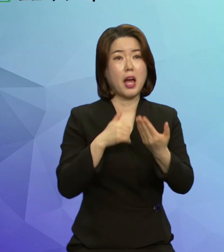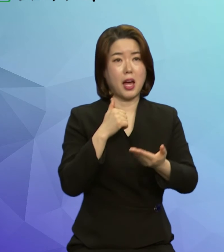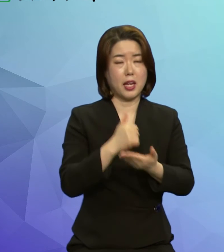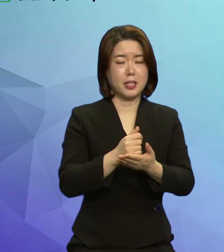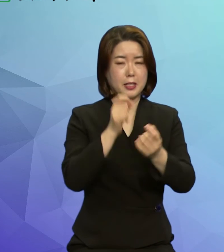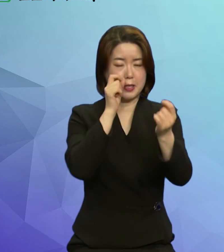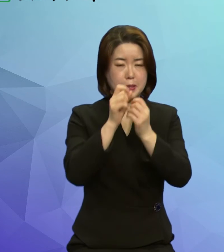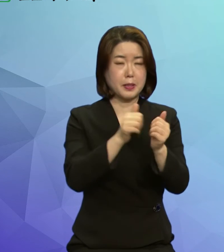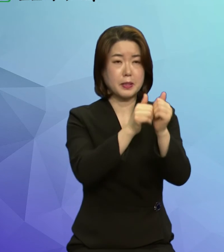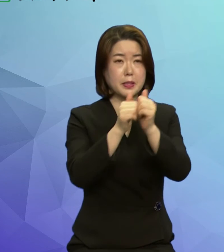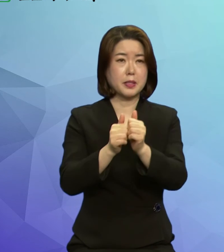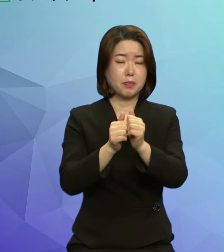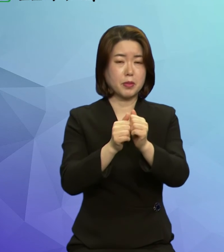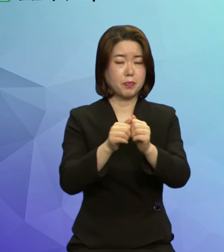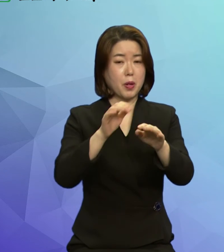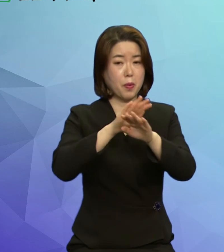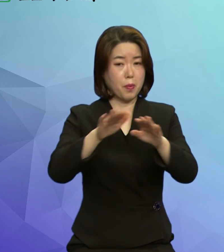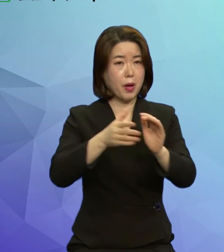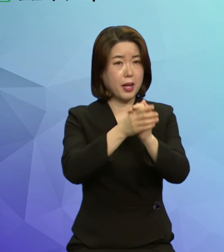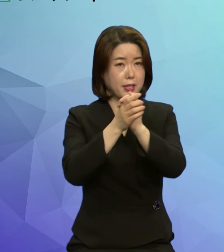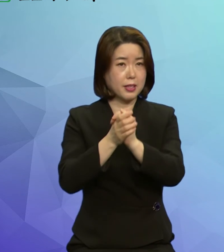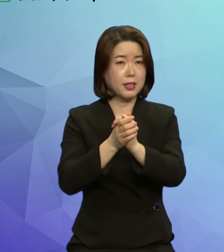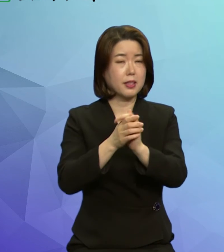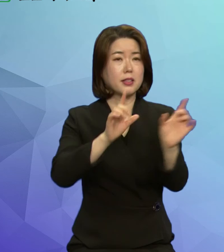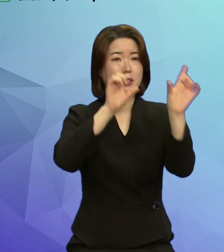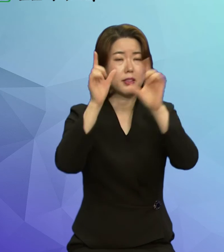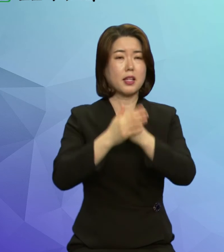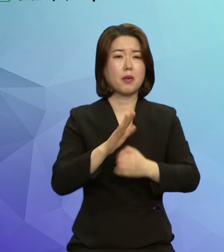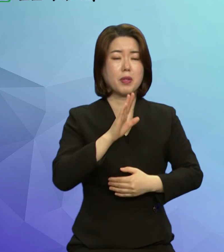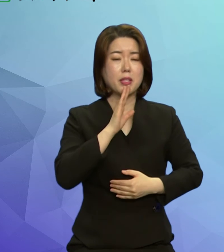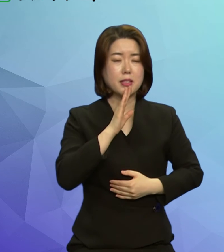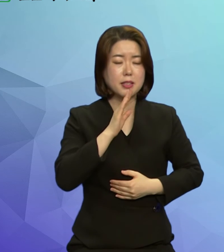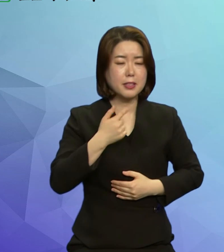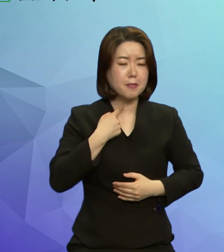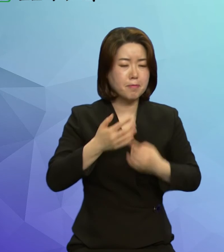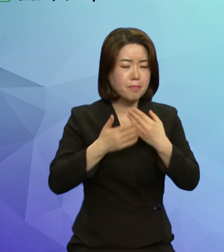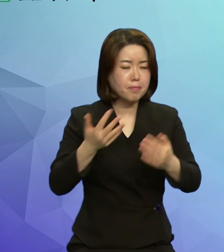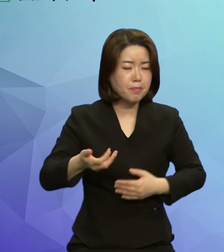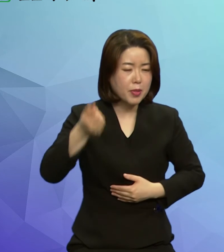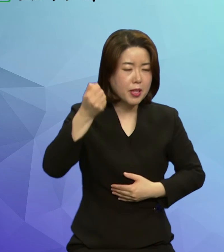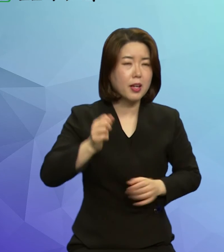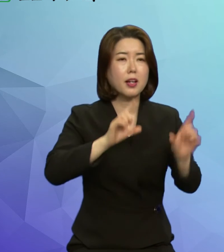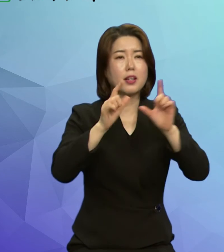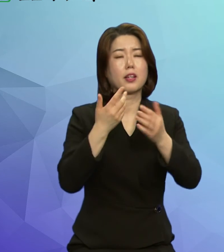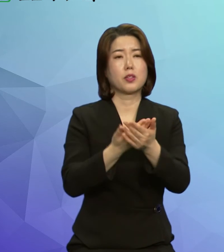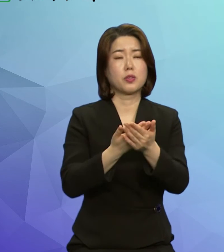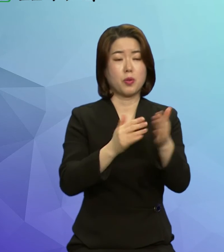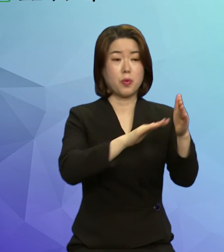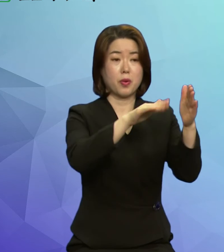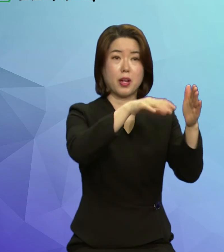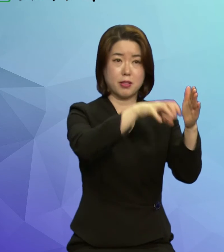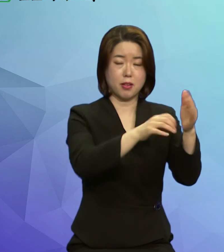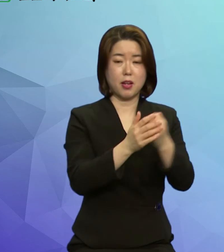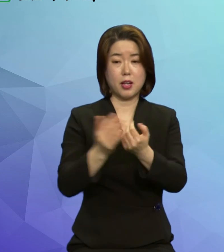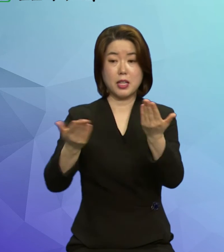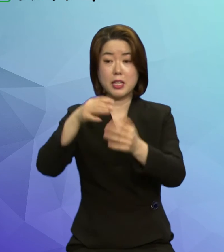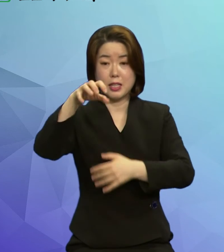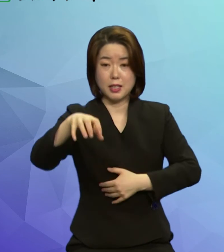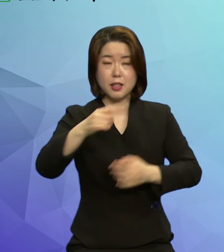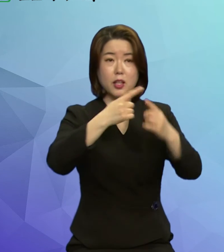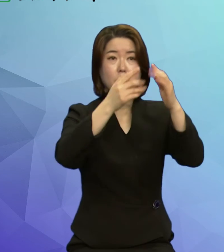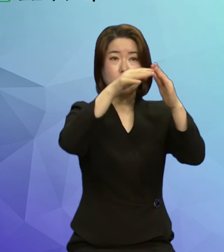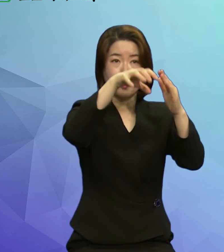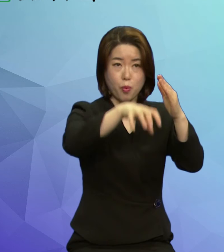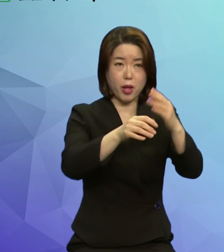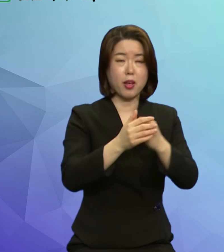하나님과의 친밀함, 화해의 삶을 내가 실제로 누리고 살게 하소서. 그래서 가정 안에, 우리 일터에서